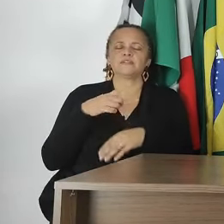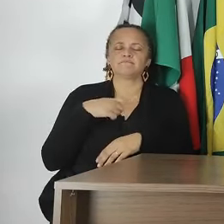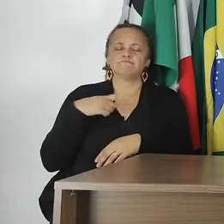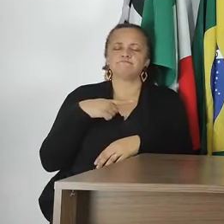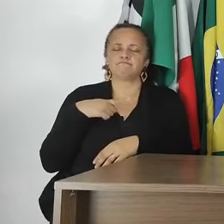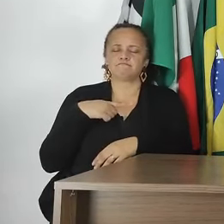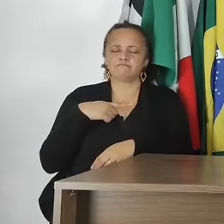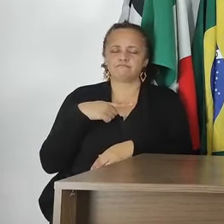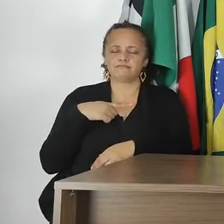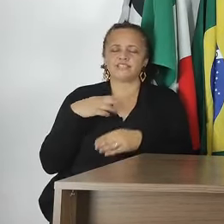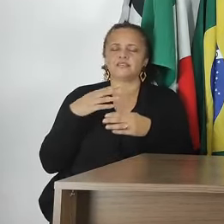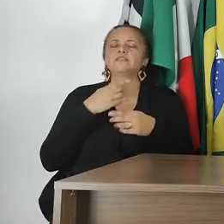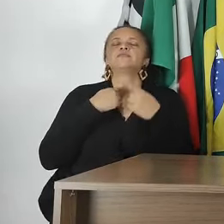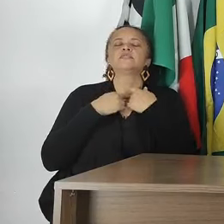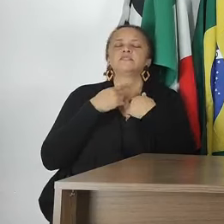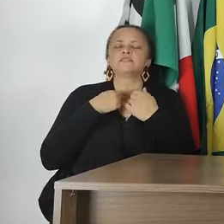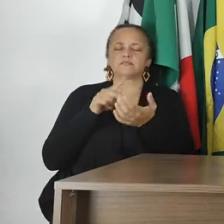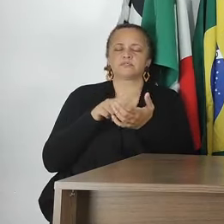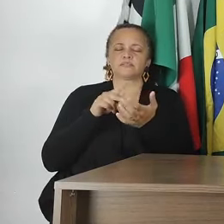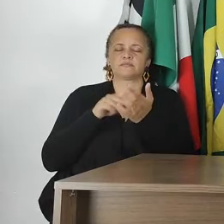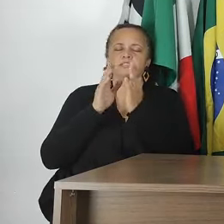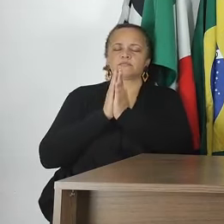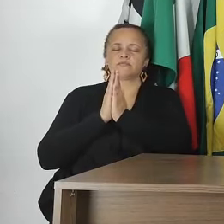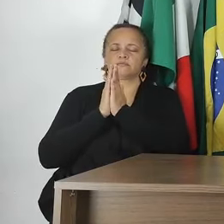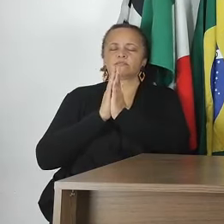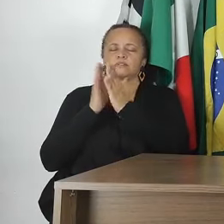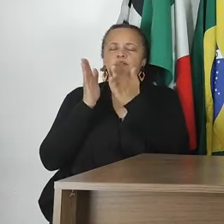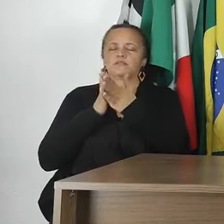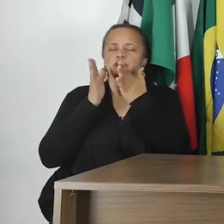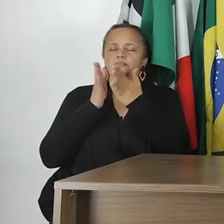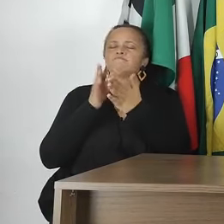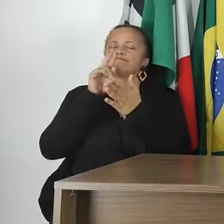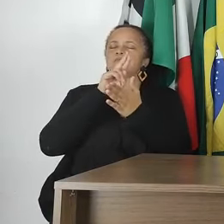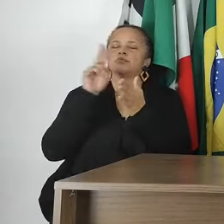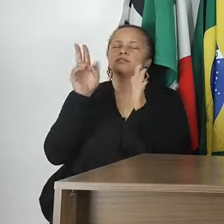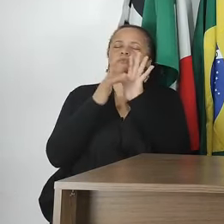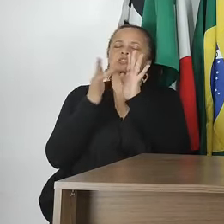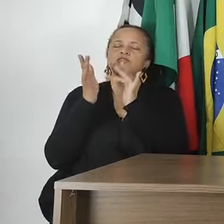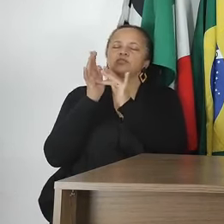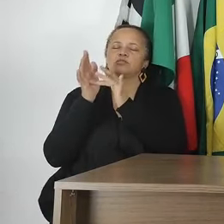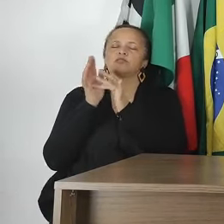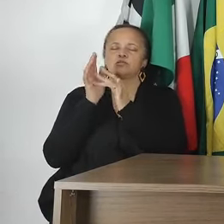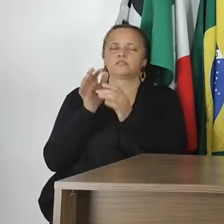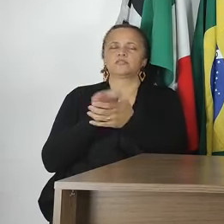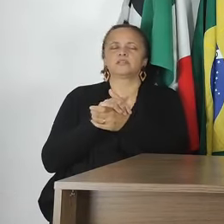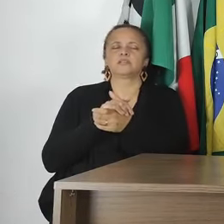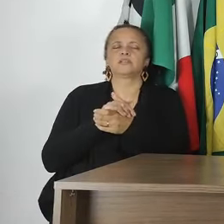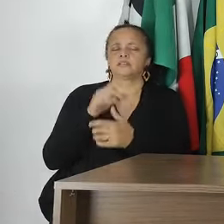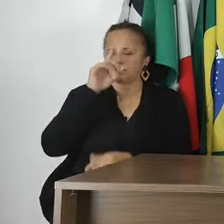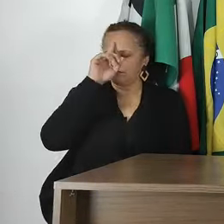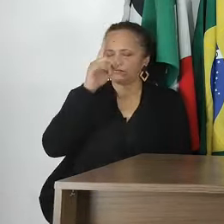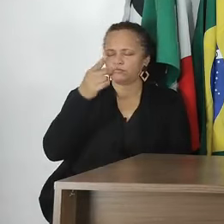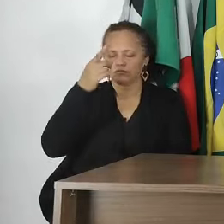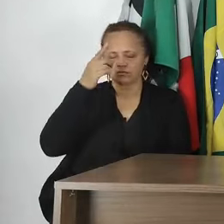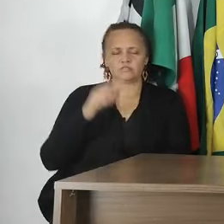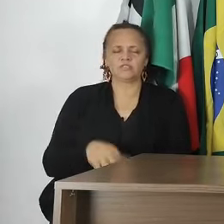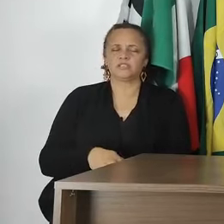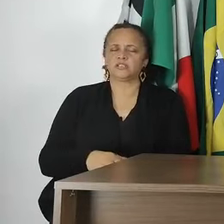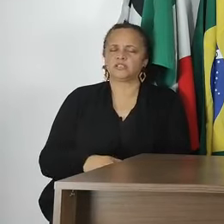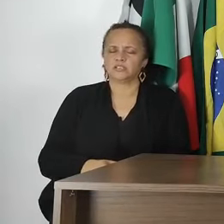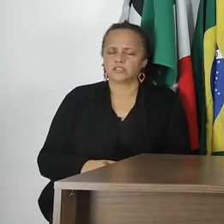ó Pai. É a minha oração, é o meu pedido, Senhor, que em nome de Jesus, que que na autoridade que o Senhor nos concede eu repreendo,